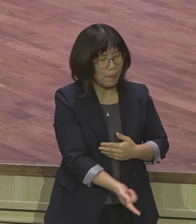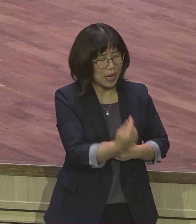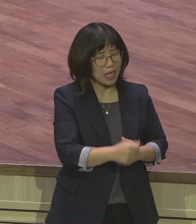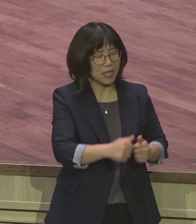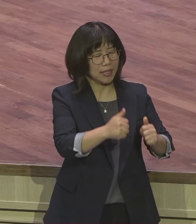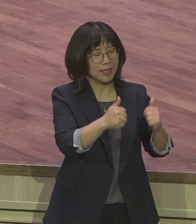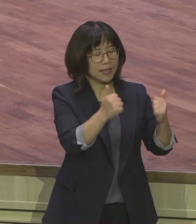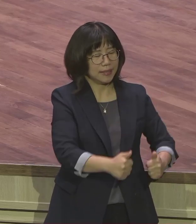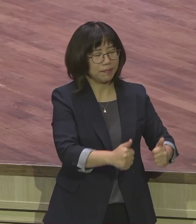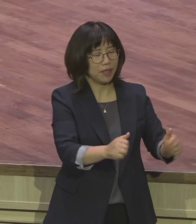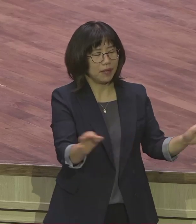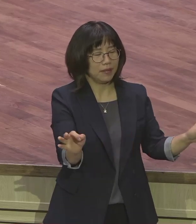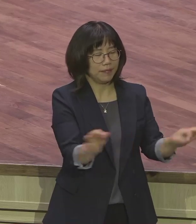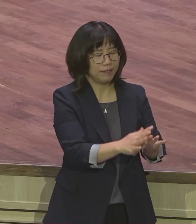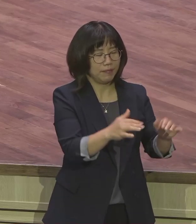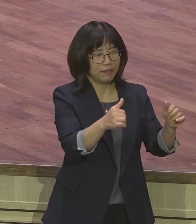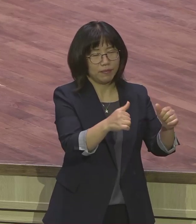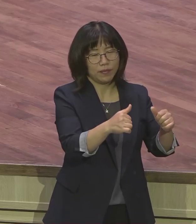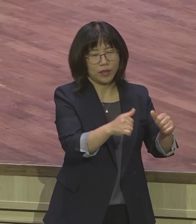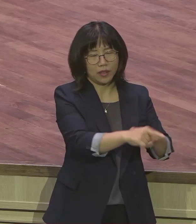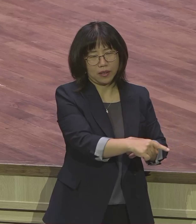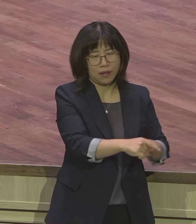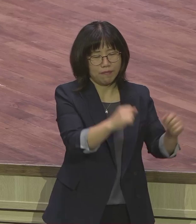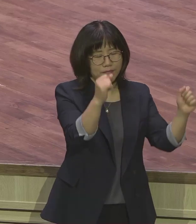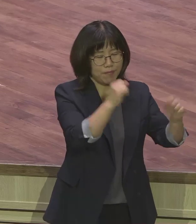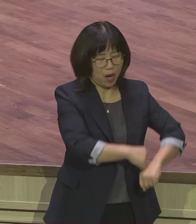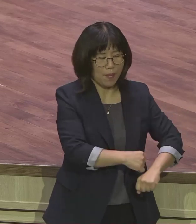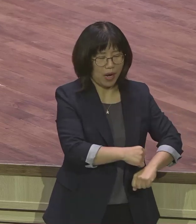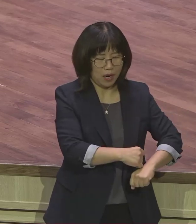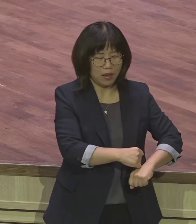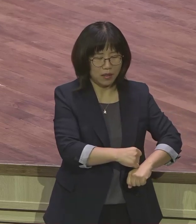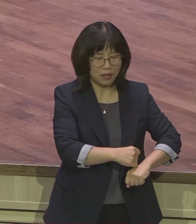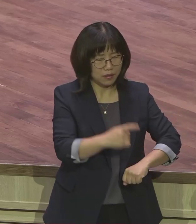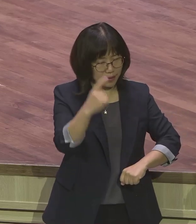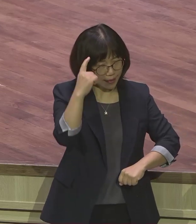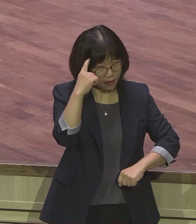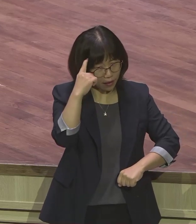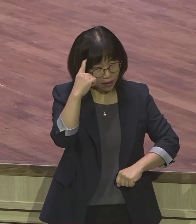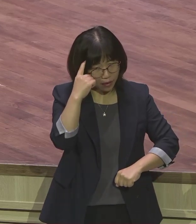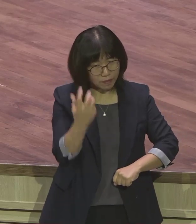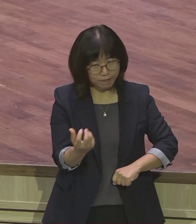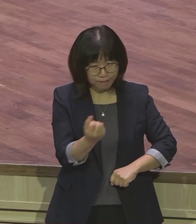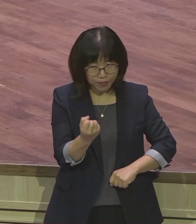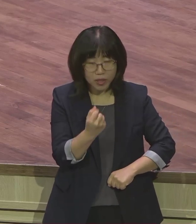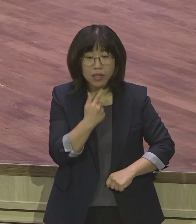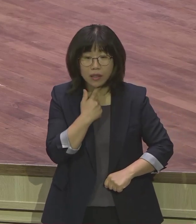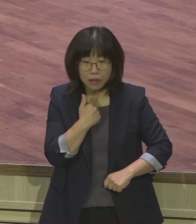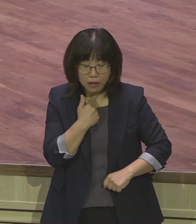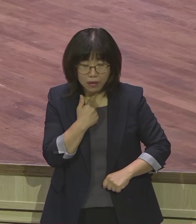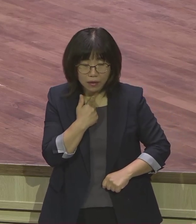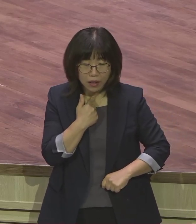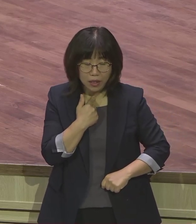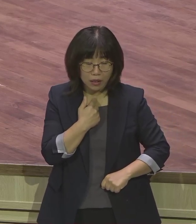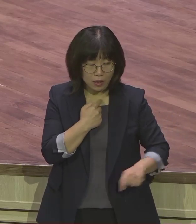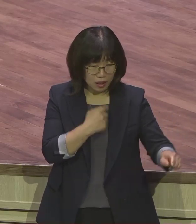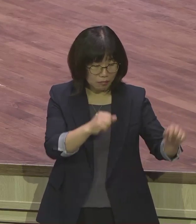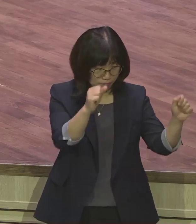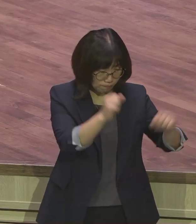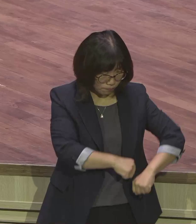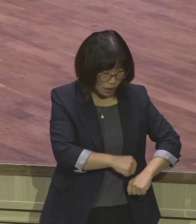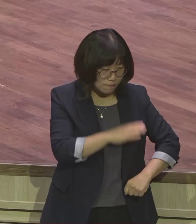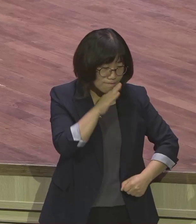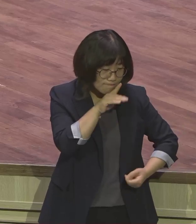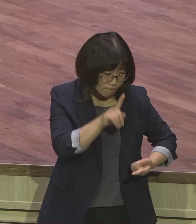없어져야 된다라고 요나는 그렇게 생각을 하고 있었습니다. 그것이 당연하다고 생각했어요.